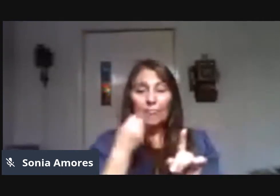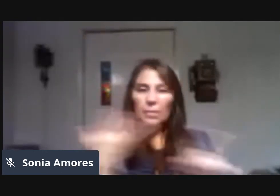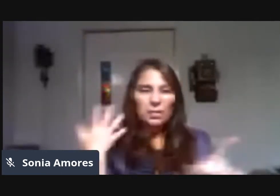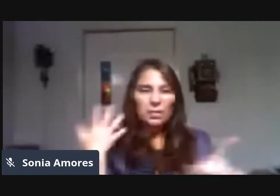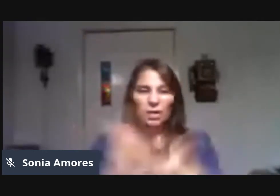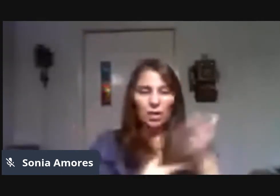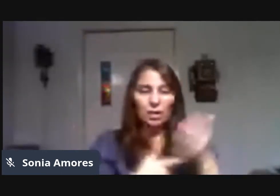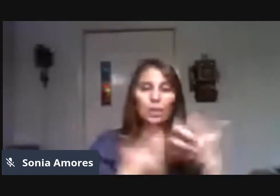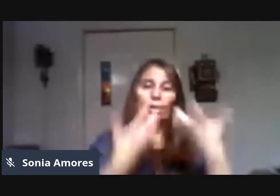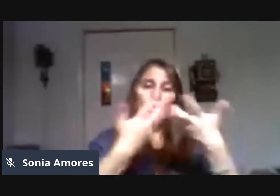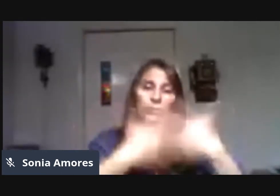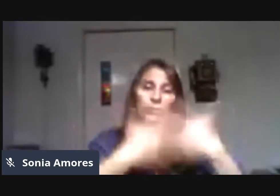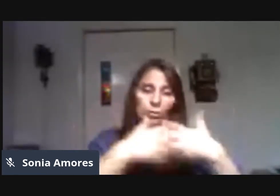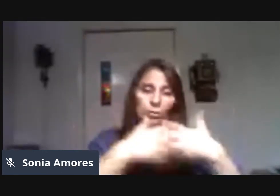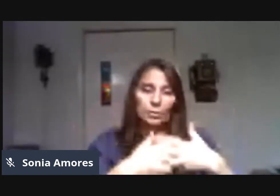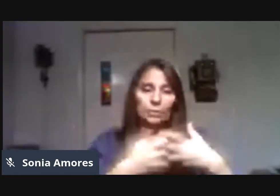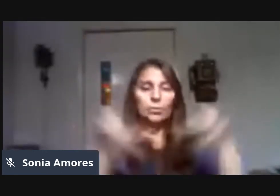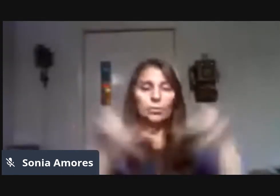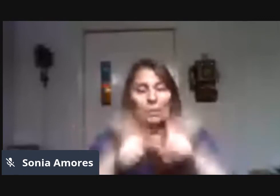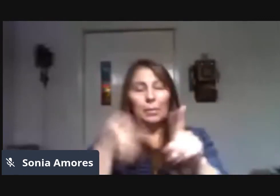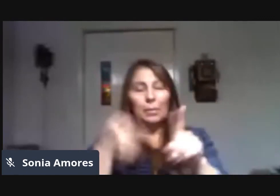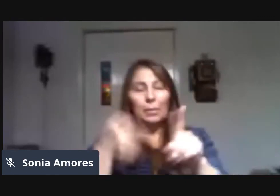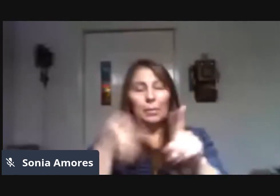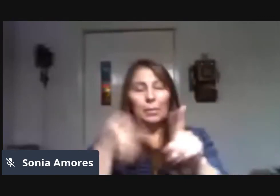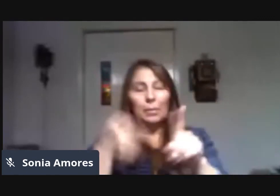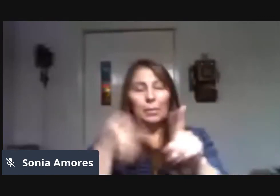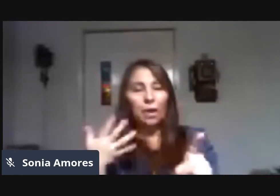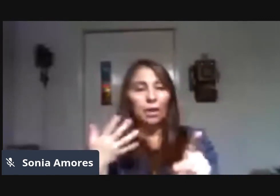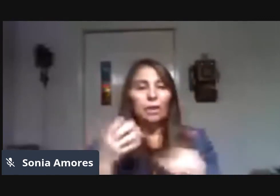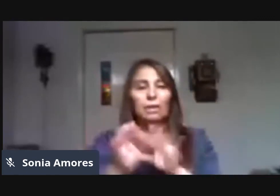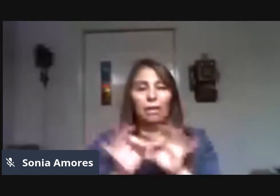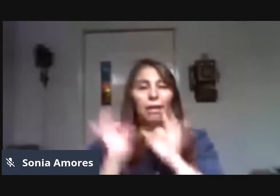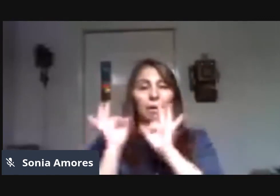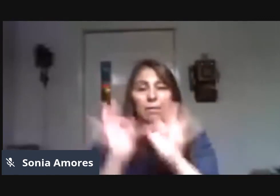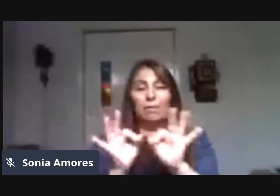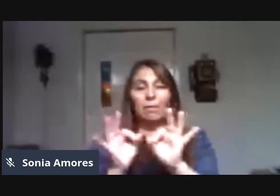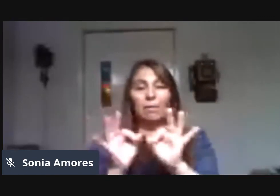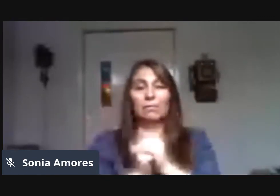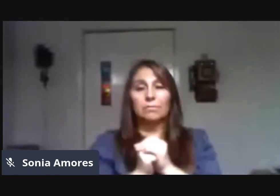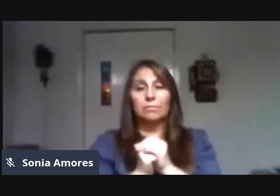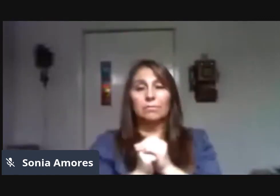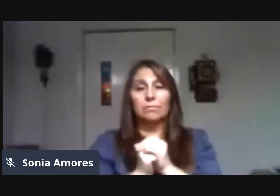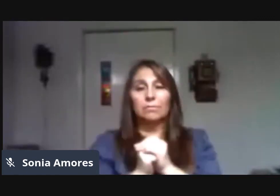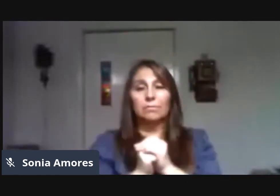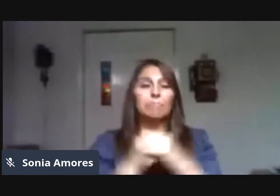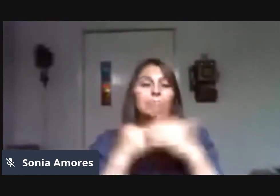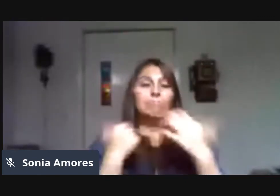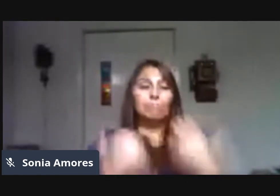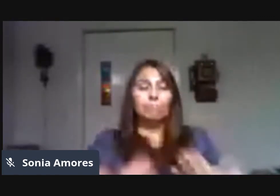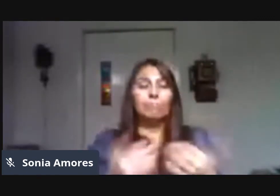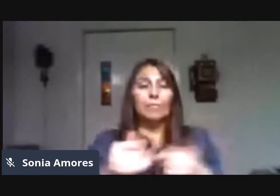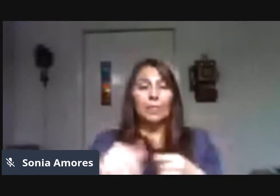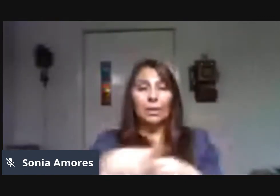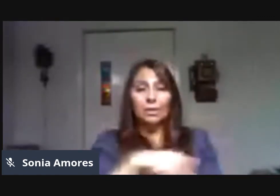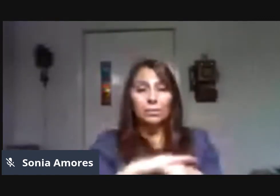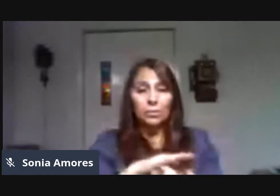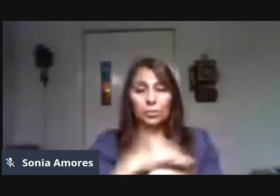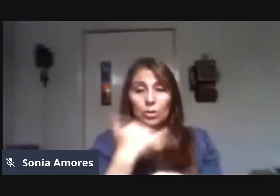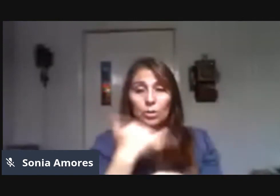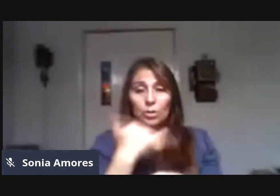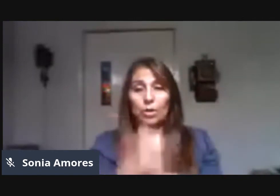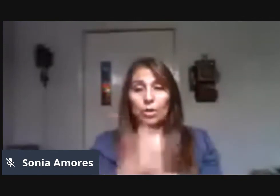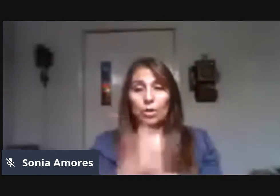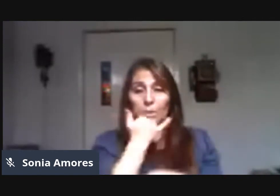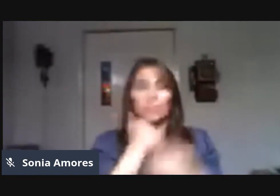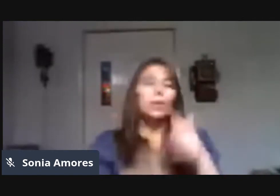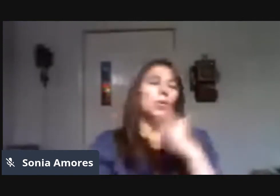en la calidad. Y esto nos pone en un debate frente a lo que estamos haciendo también hoy. y es, ¿seguimos con condiciones de virtualidad y